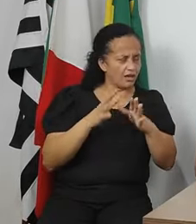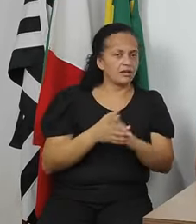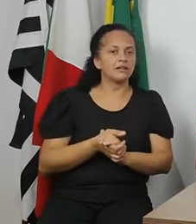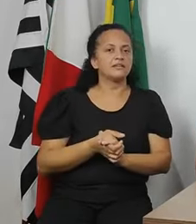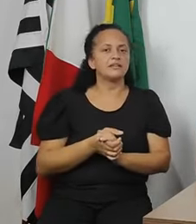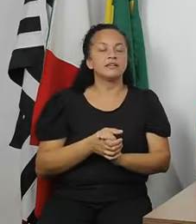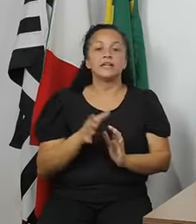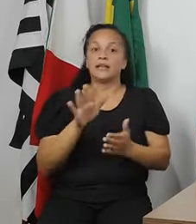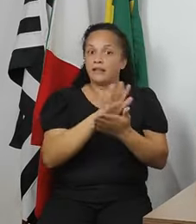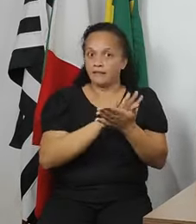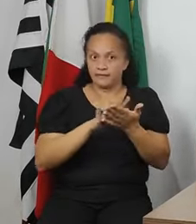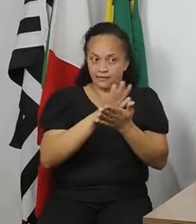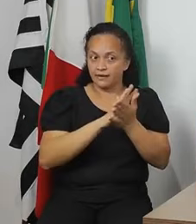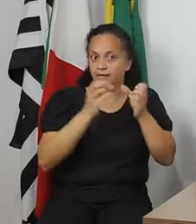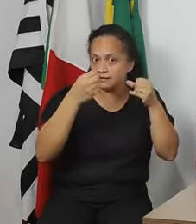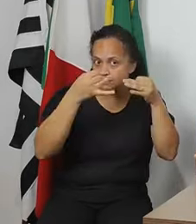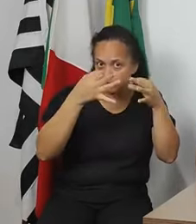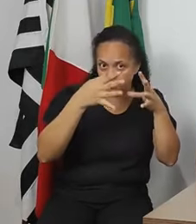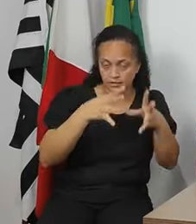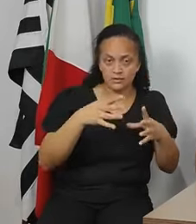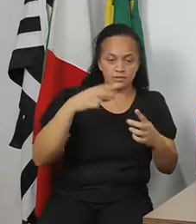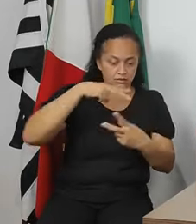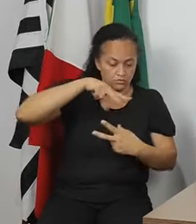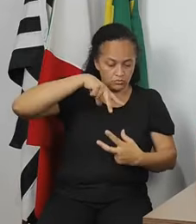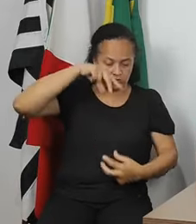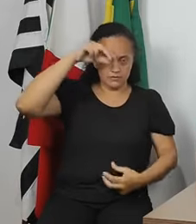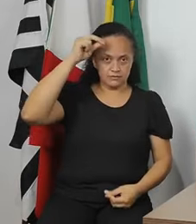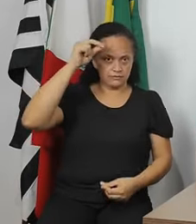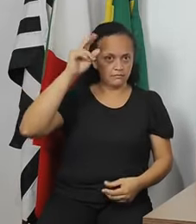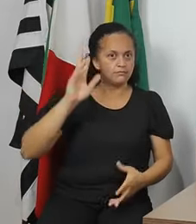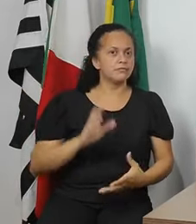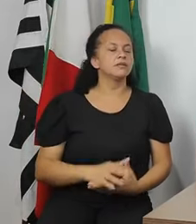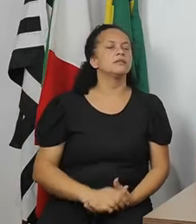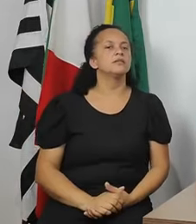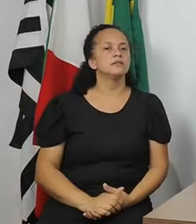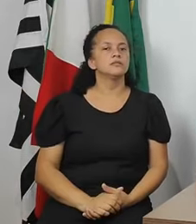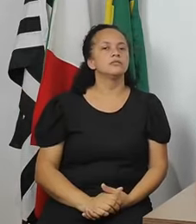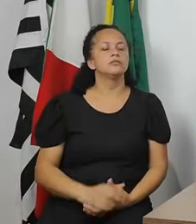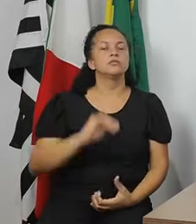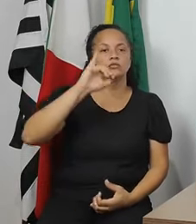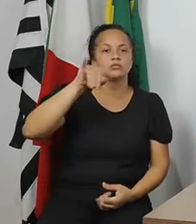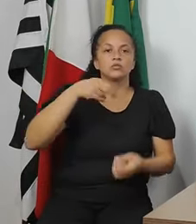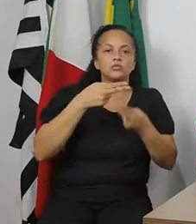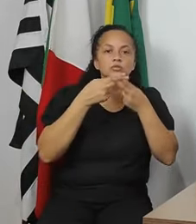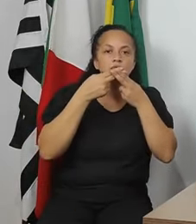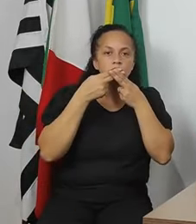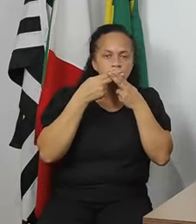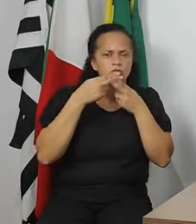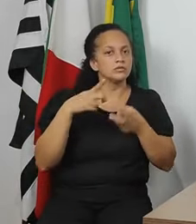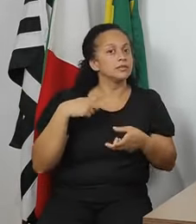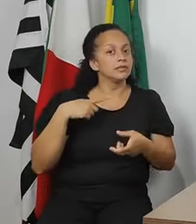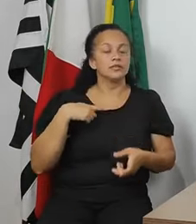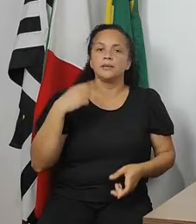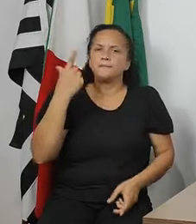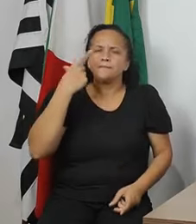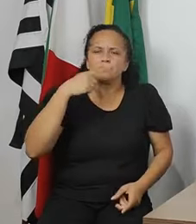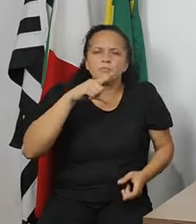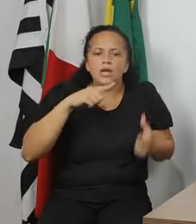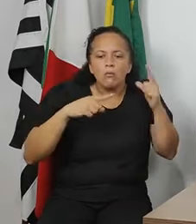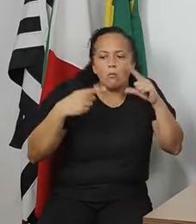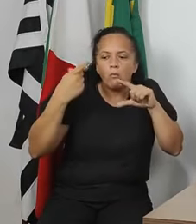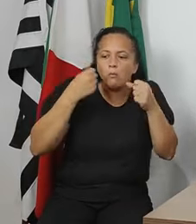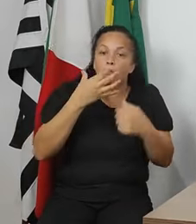sem falar, e a gente vai falar também, né, dos aspectos espirituais, o jejum por si só ele tem muitos ganhos, né, para o nosso